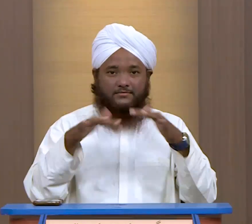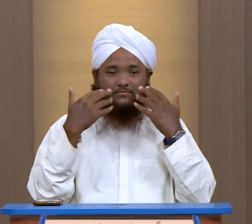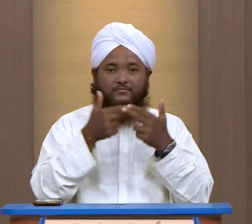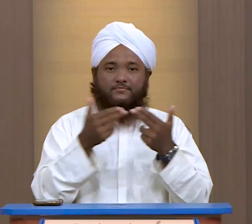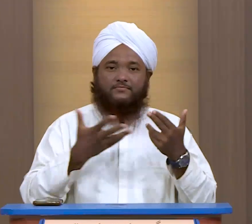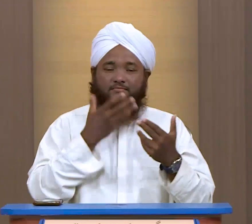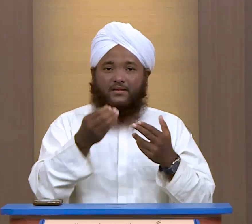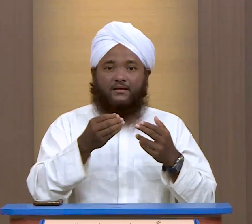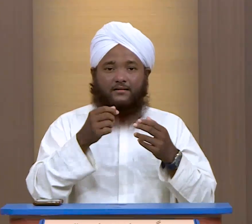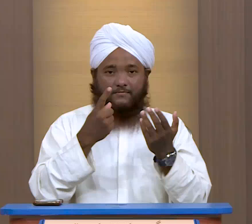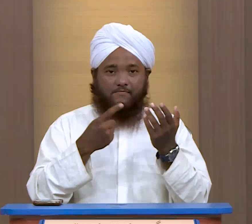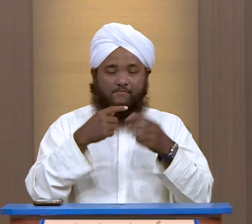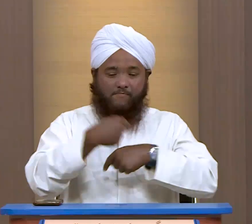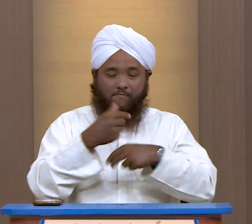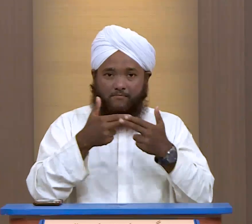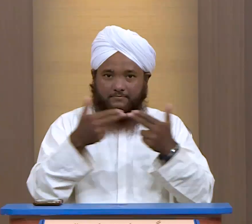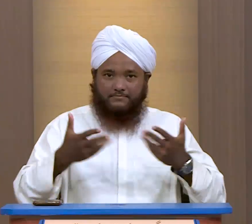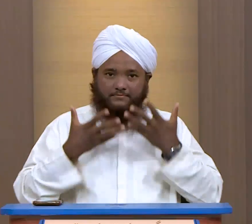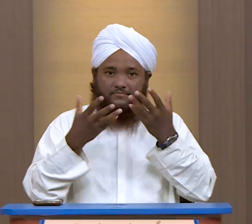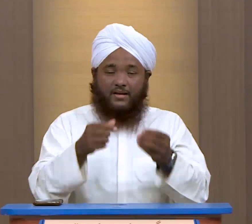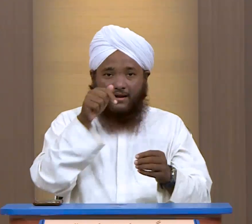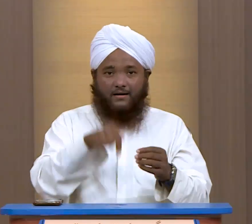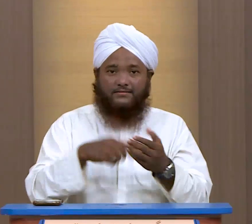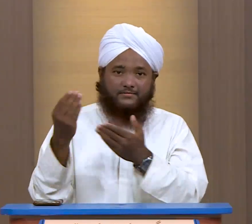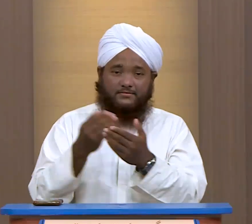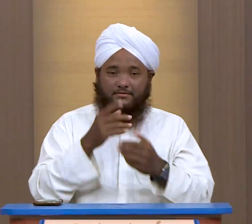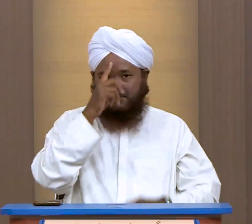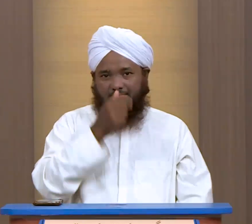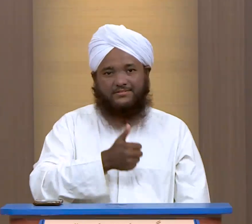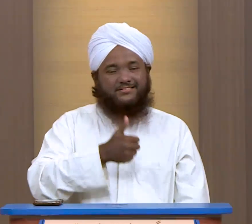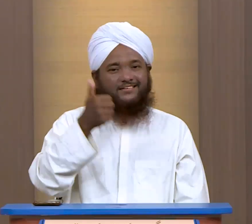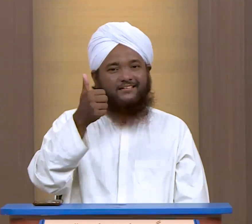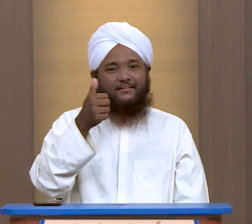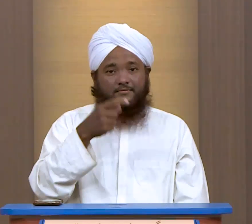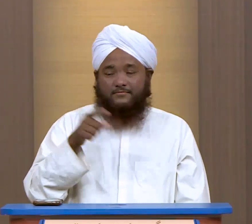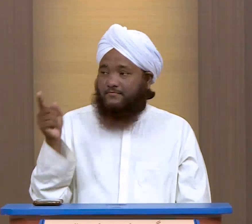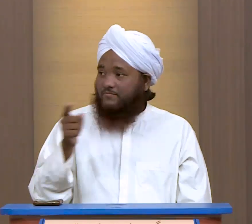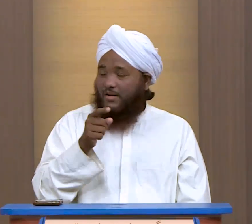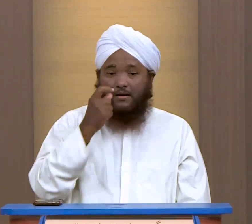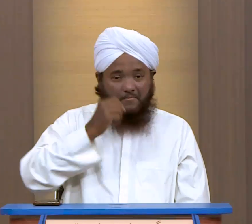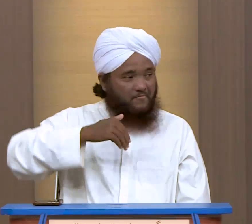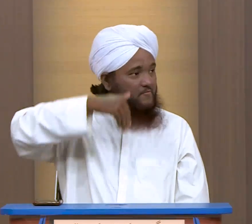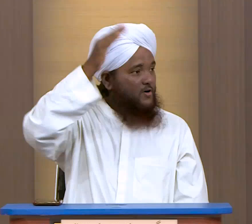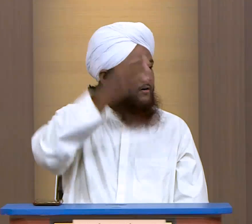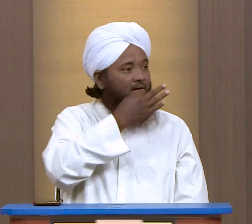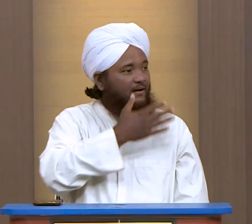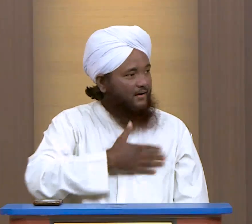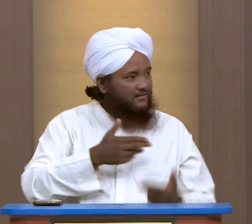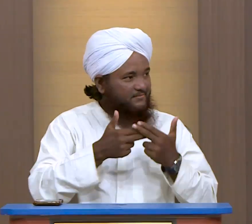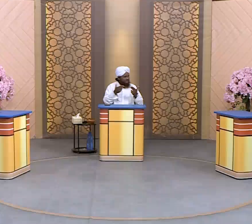ایک قصہ ایک سبق، اور آج ہم آپ کے سامنے انشاءاللہ الکریم بڑوں کے ادب کے متعلق بیان کریں گے۔